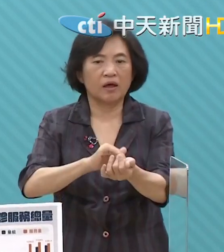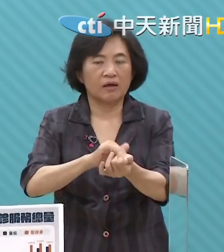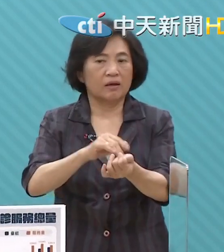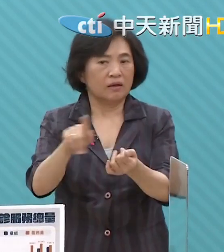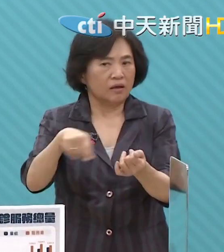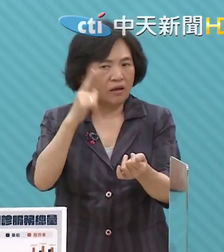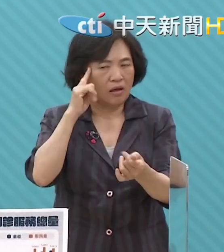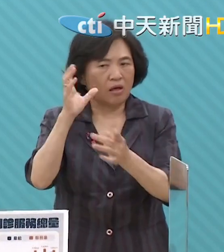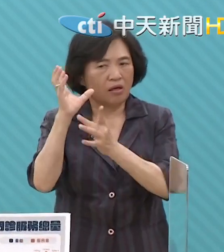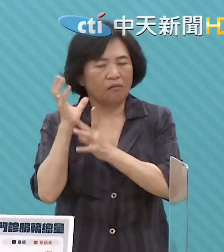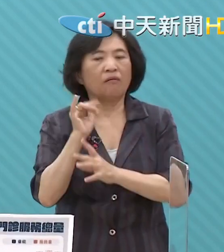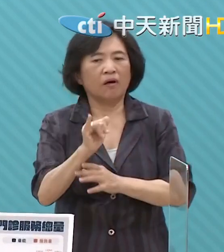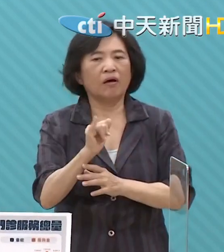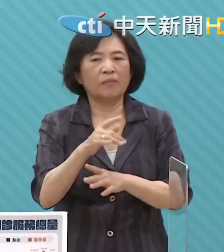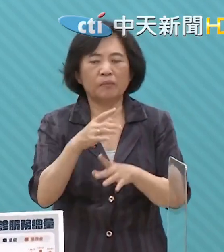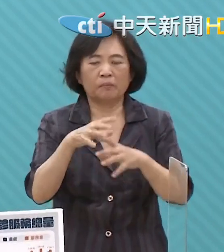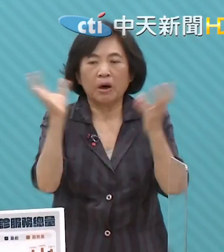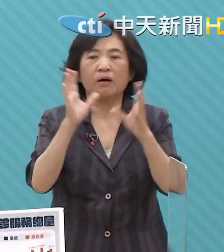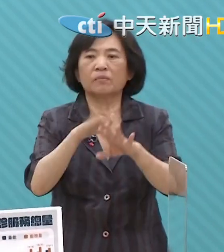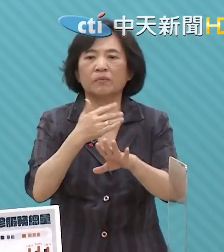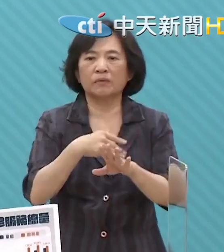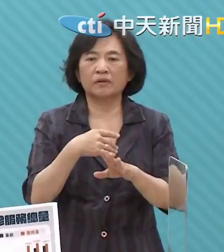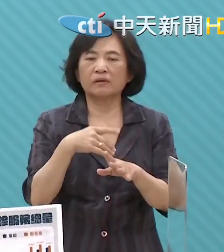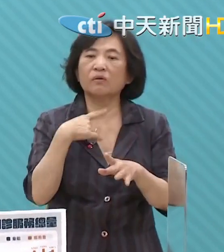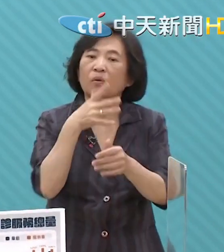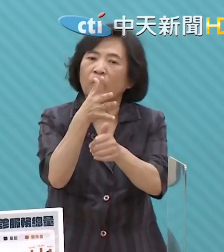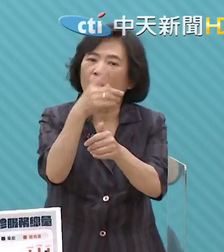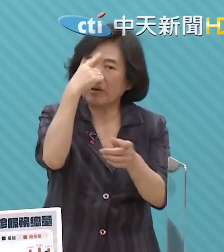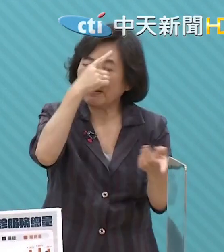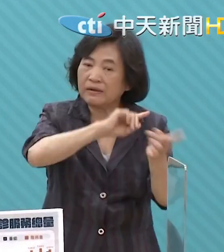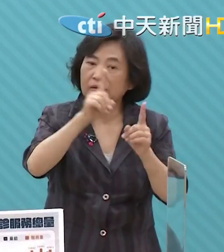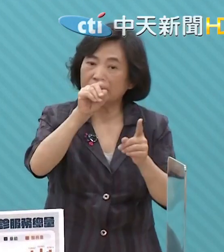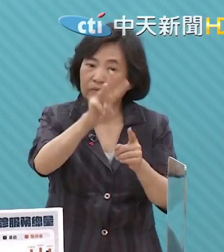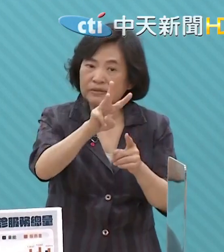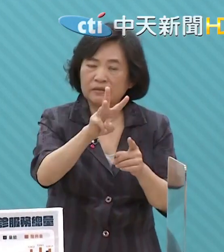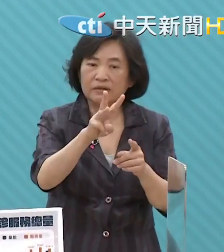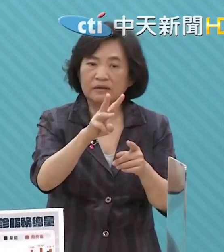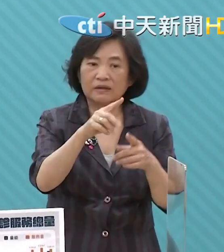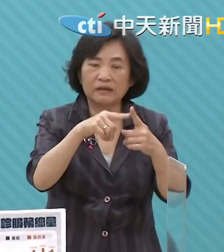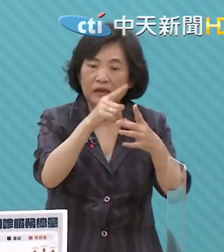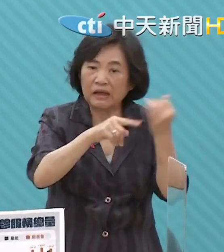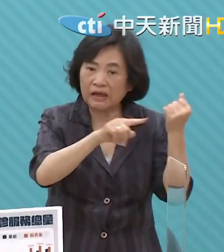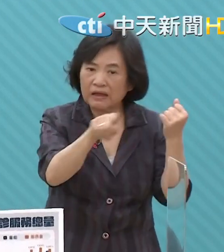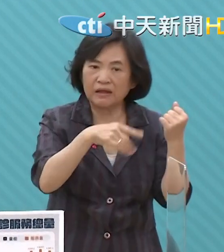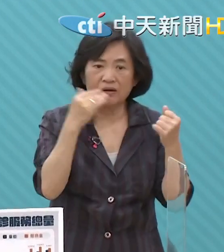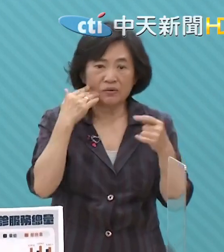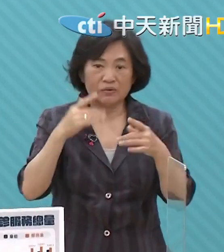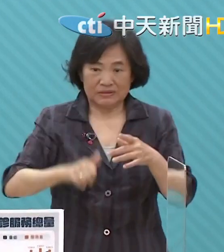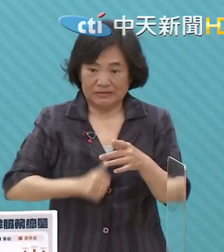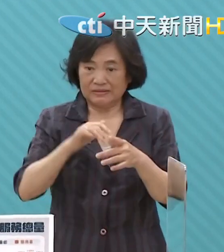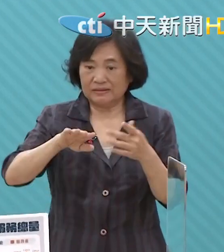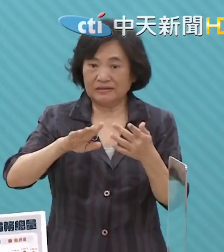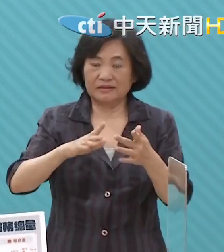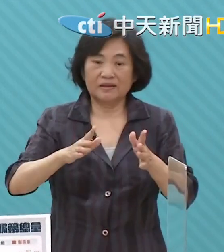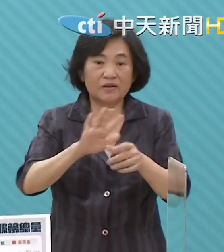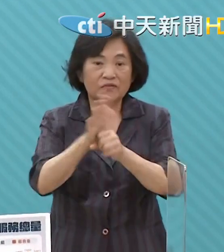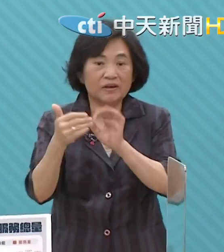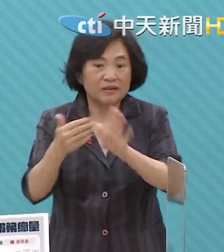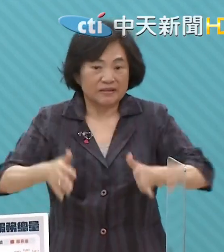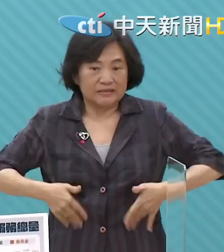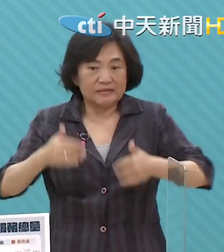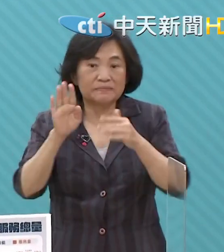用。你想想看哦，一天有13,000人，如果没有防疫急门诊会发生什么事？他全部给我去急